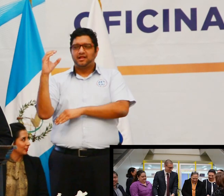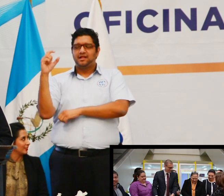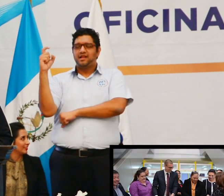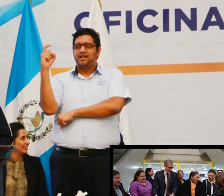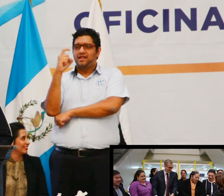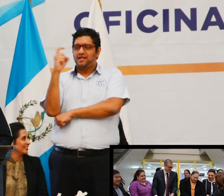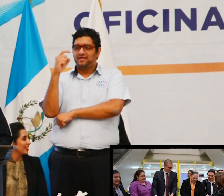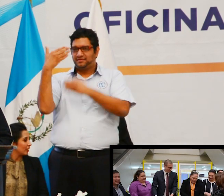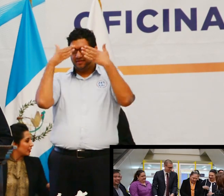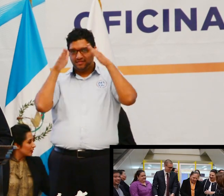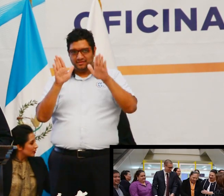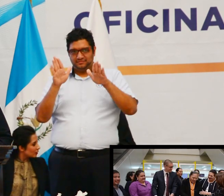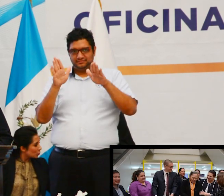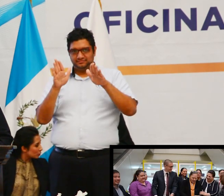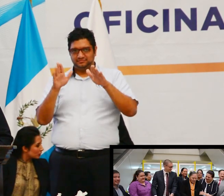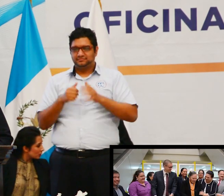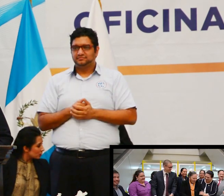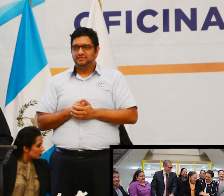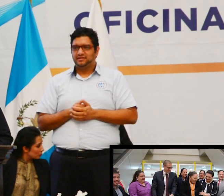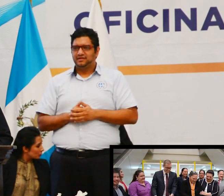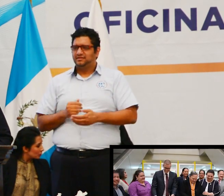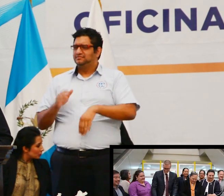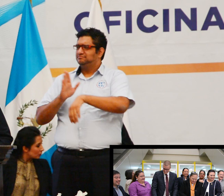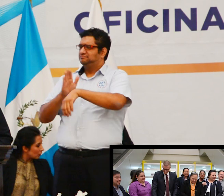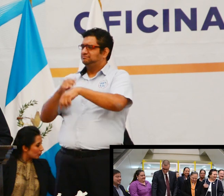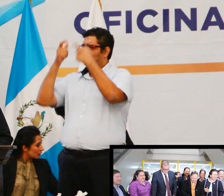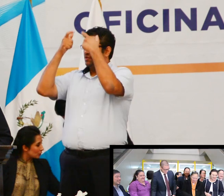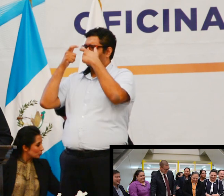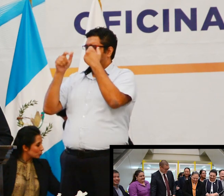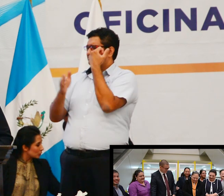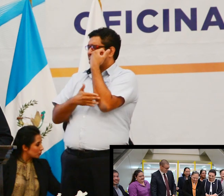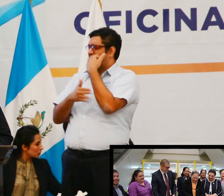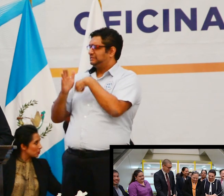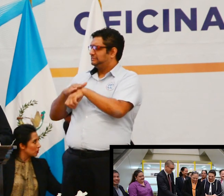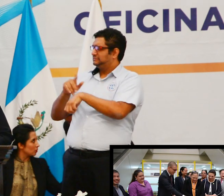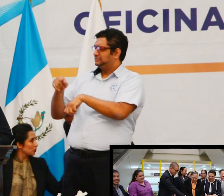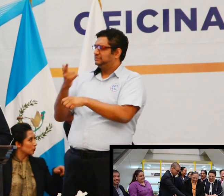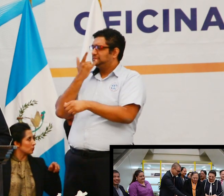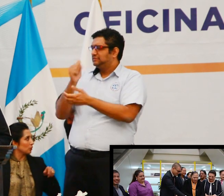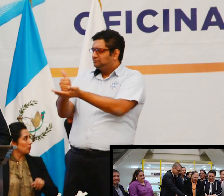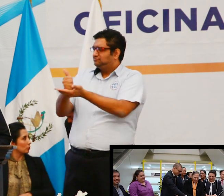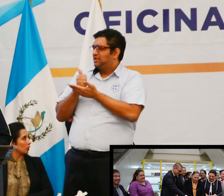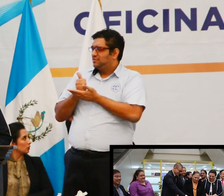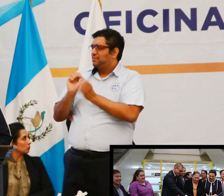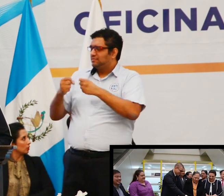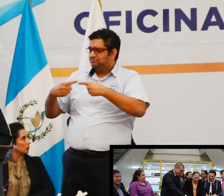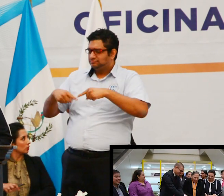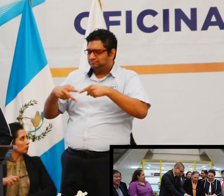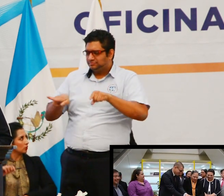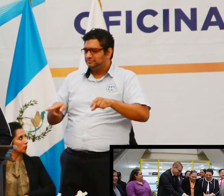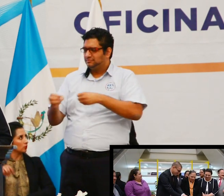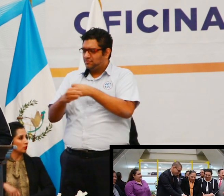Porras, quien se acercó realmente a pedir que se creara esta oficina y que en ella se promoviera todo lo que